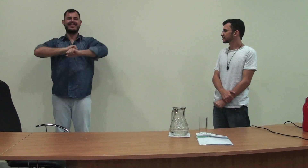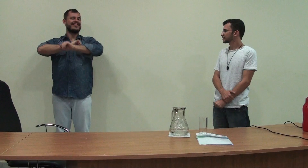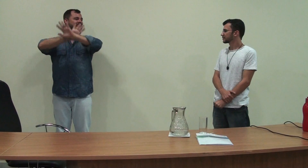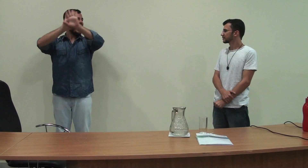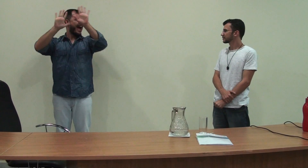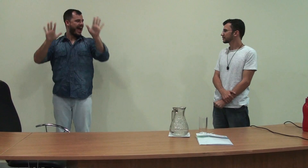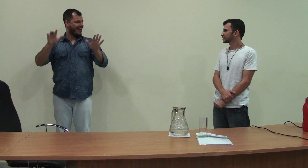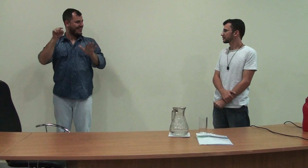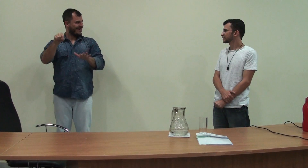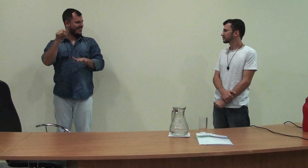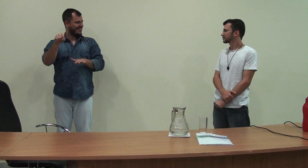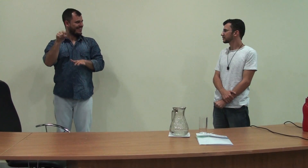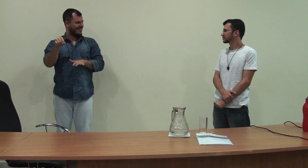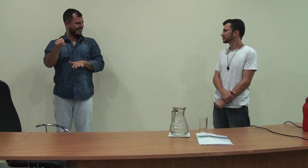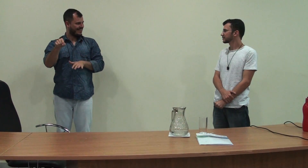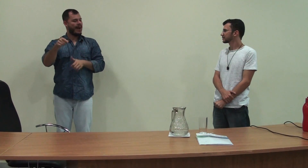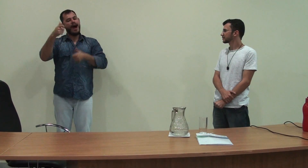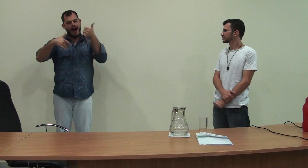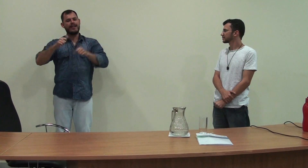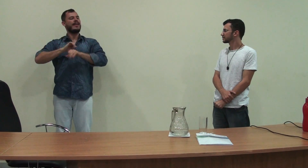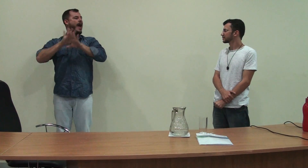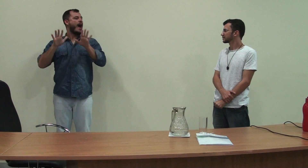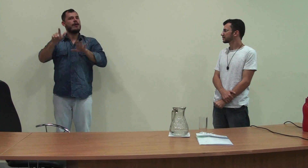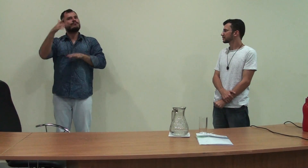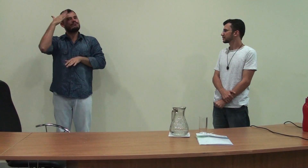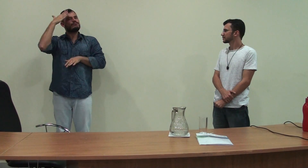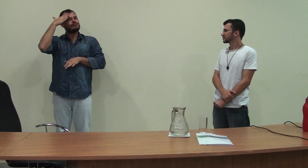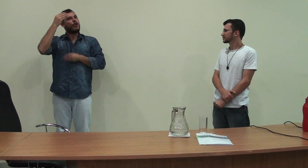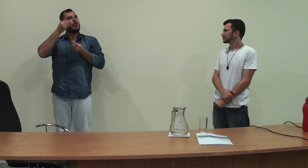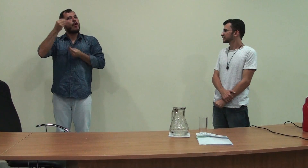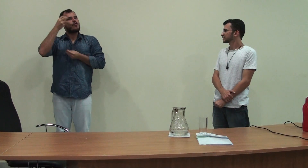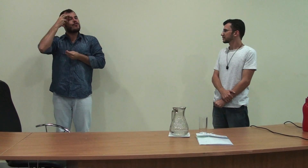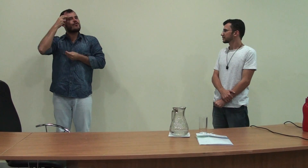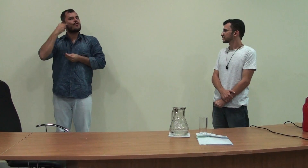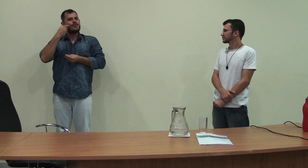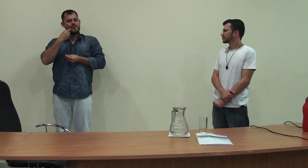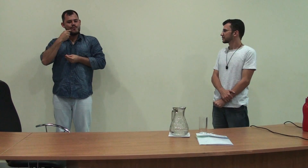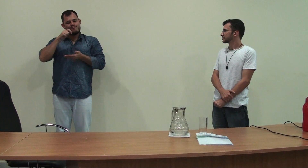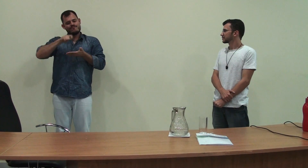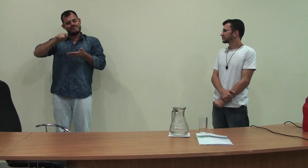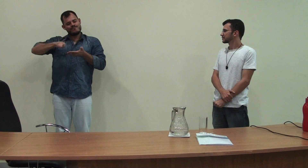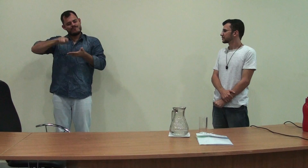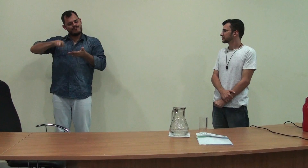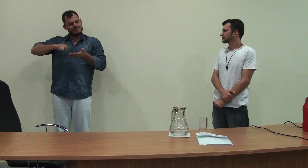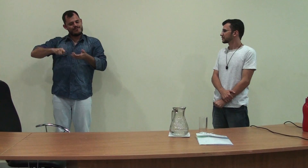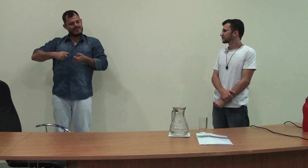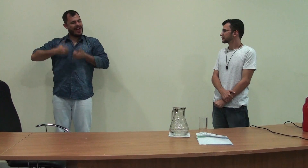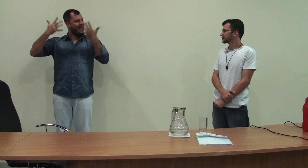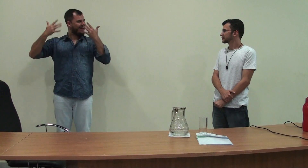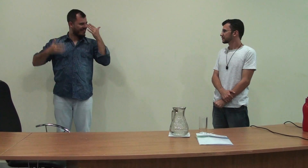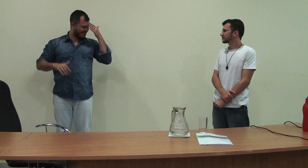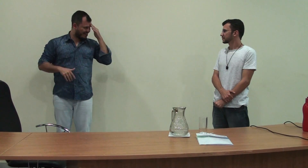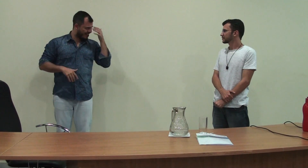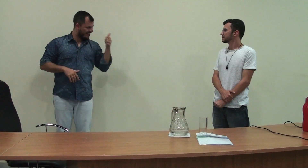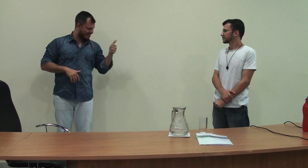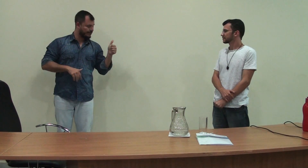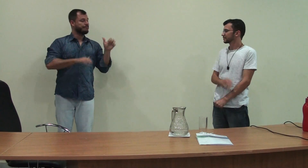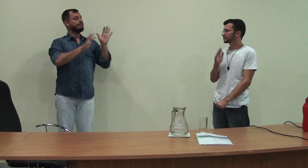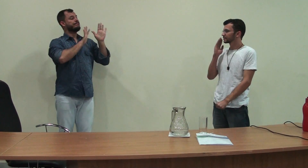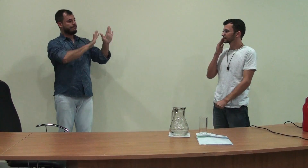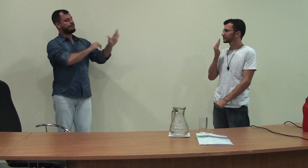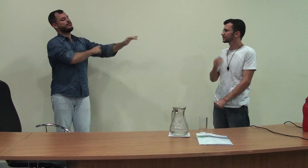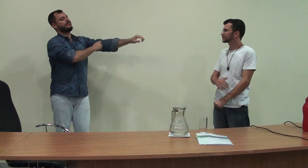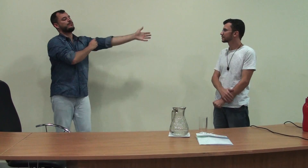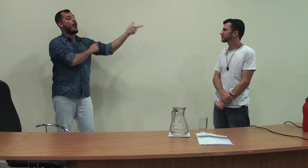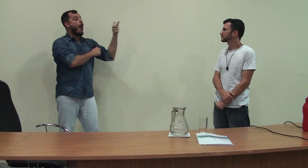professores, compreendendo a minha questão, que eu precisava entender passo a passo, eu conseguia acompanhar, acho que eu entendi a minha questão visual, que eu